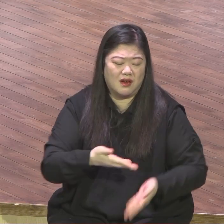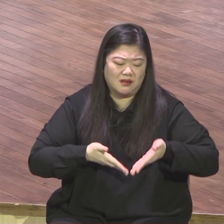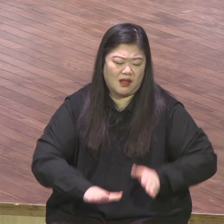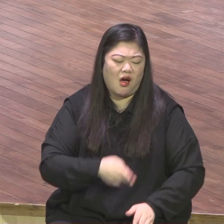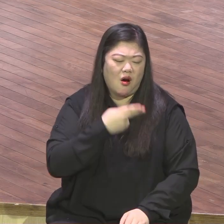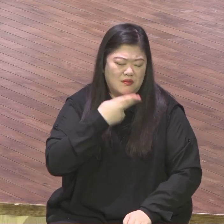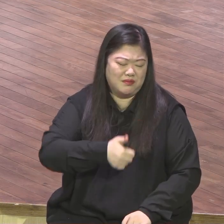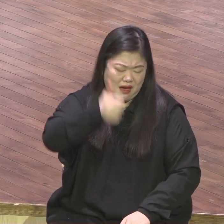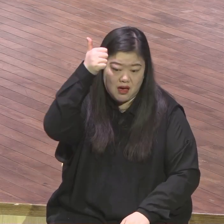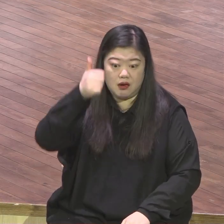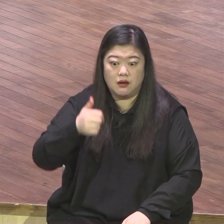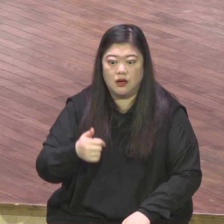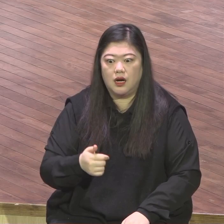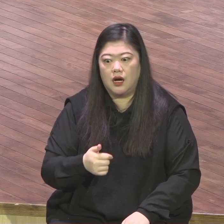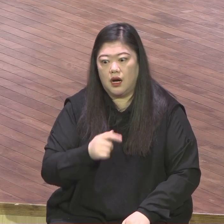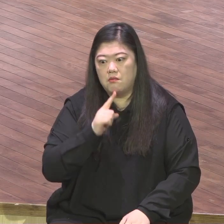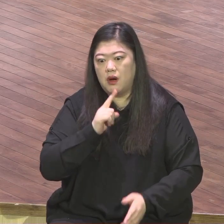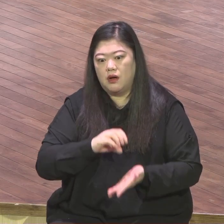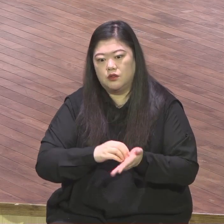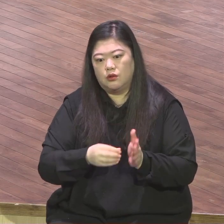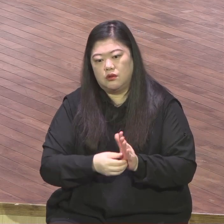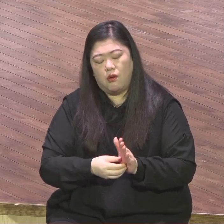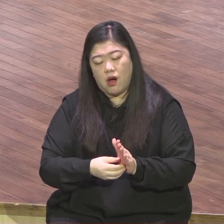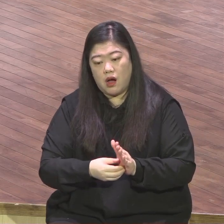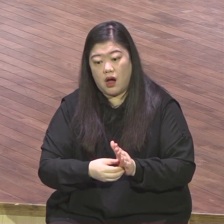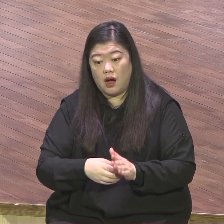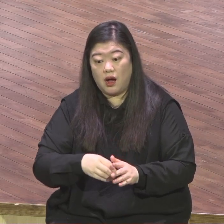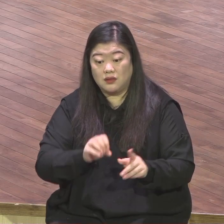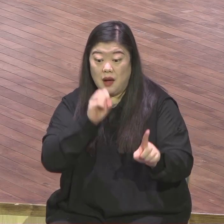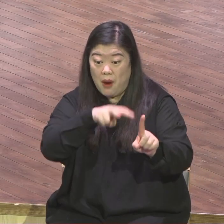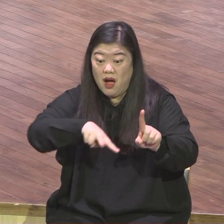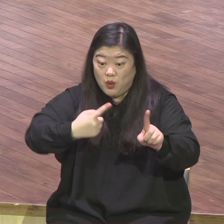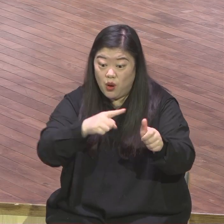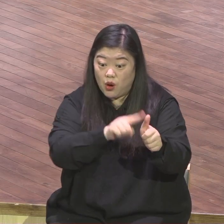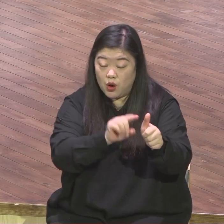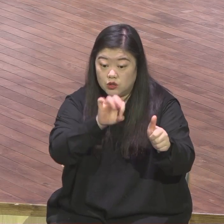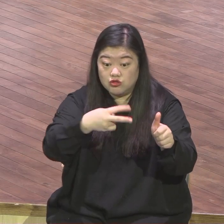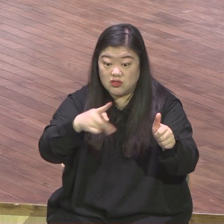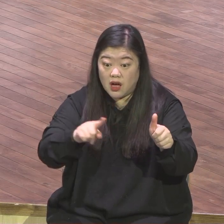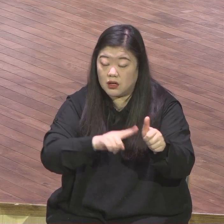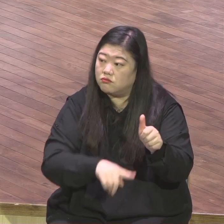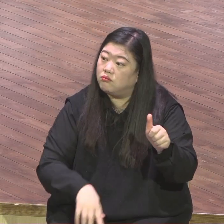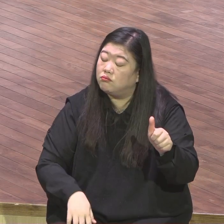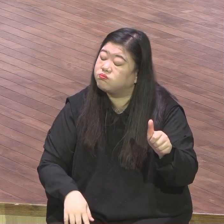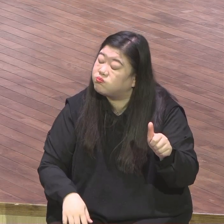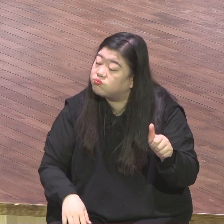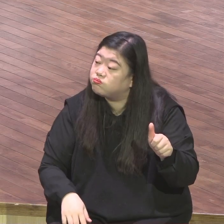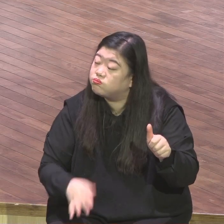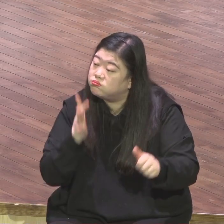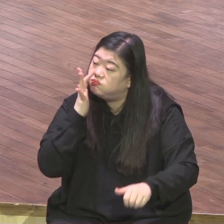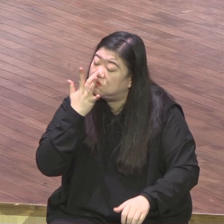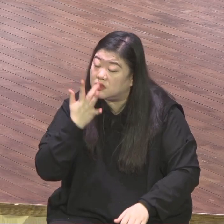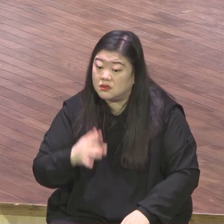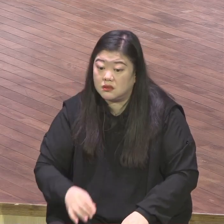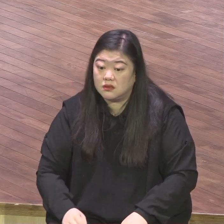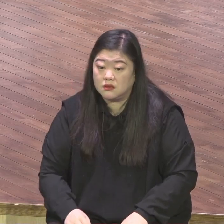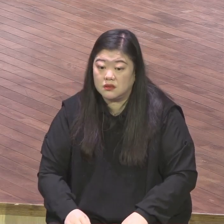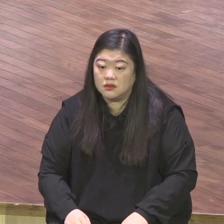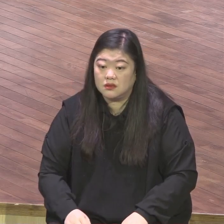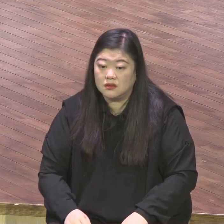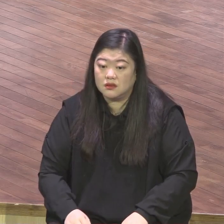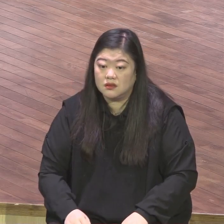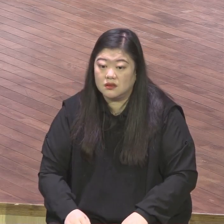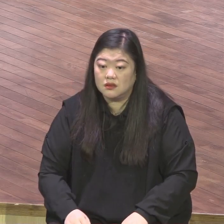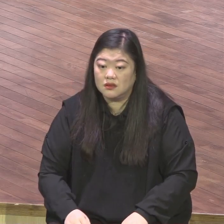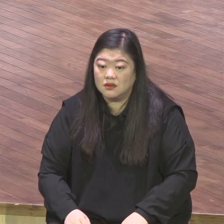그래도 못 깨달았다. 야, 그건 그래도 못 깨달아. 이 못 깨달은 사람은요 직접 말해줘도 못 깨닫습니다. 그런데 이 설교하면 둘러친데 어떻게